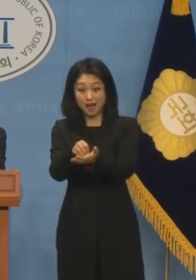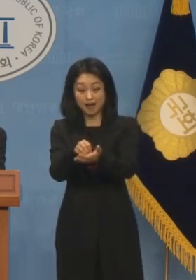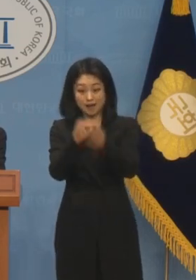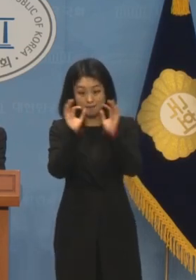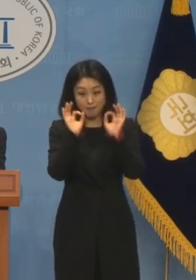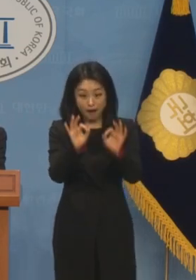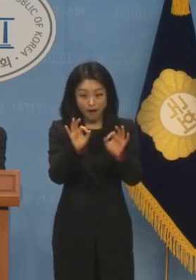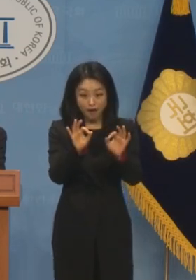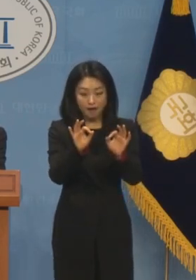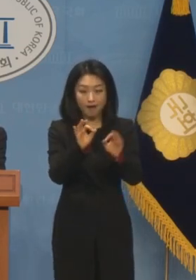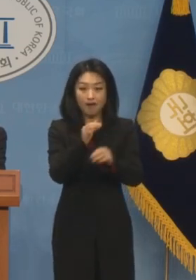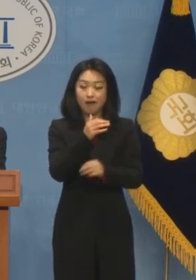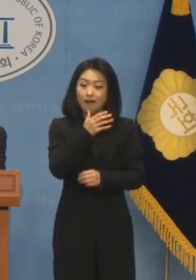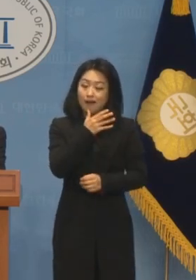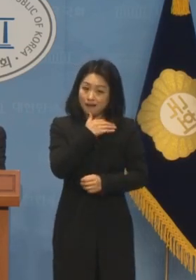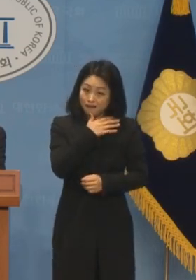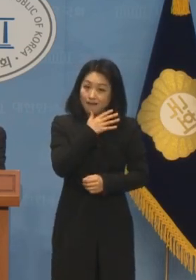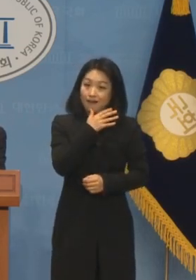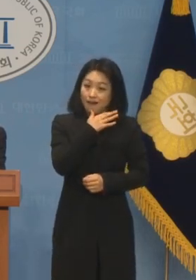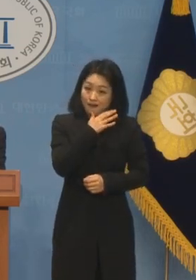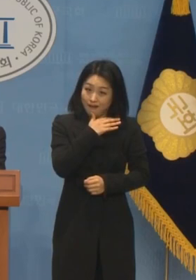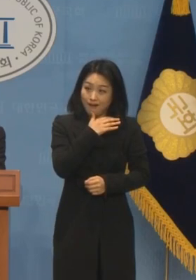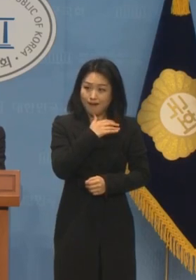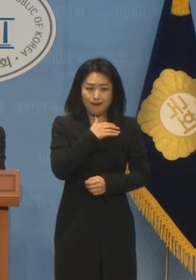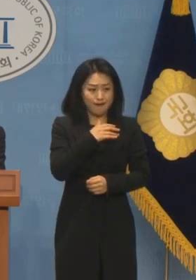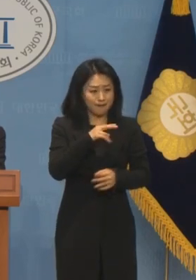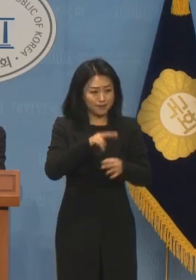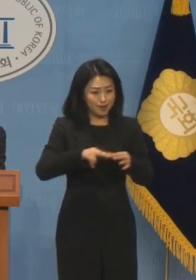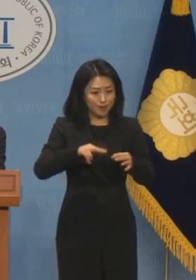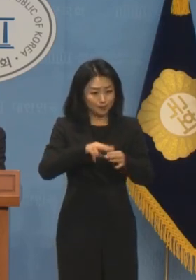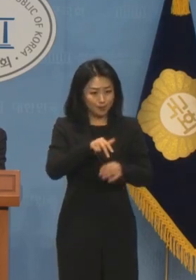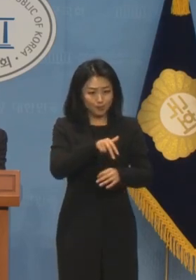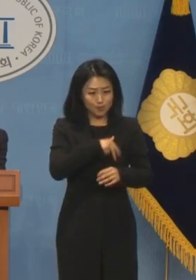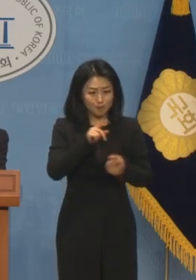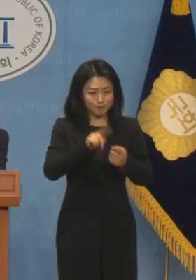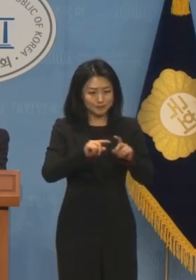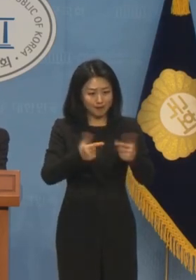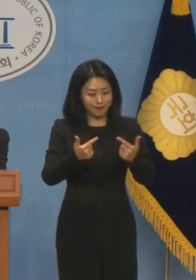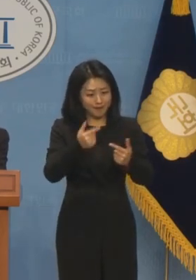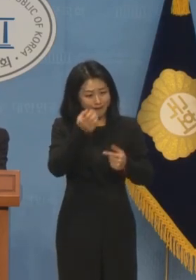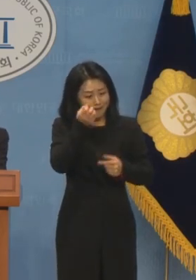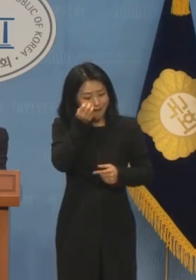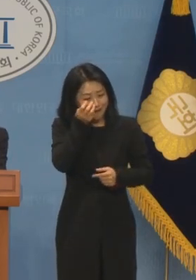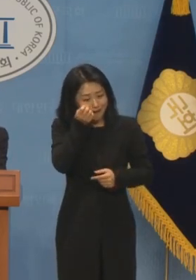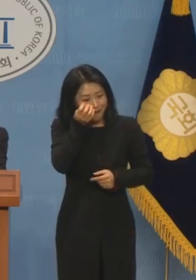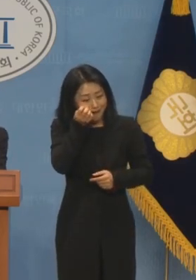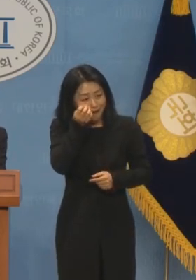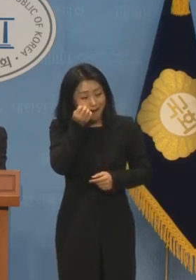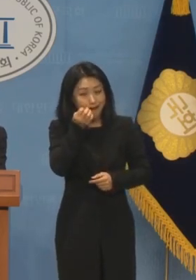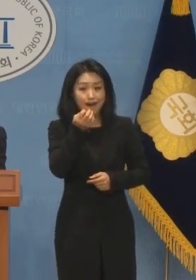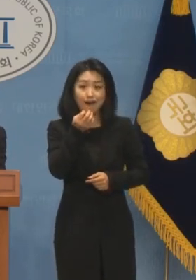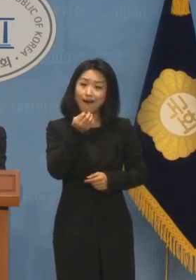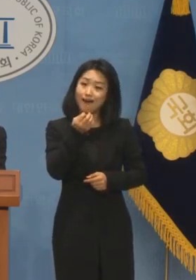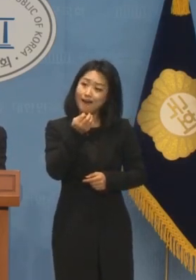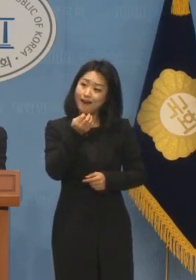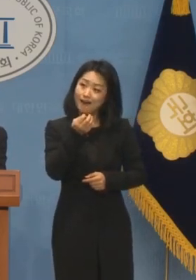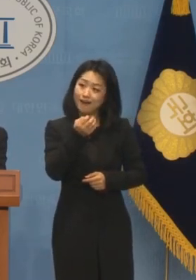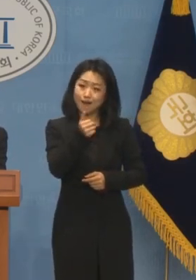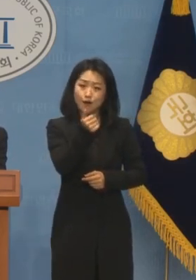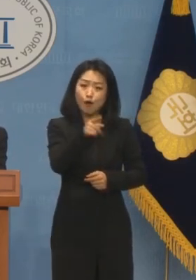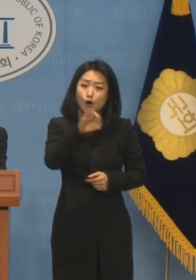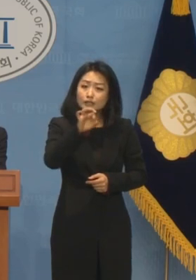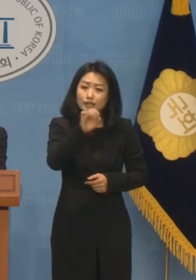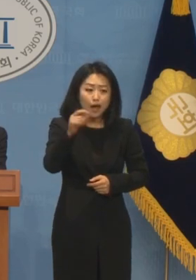접했습니다. 아, 이건 여의도 문법이 아닌데? 라고 생각하며 그때부터 주의